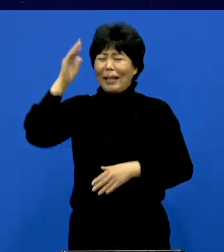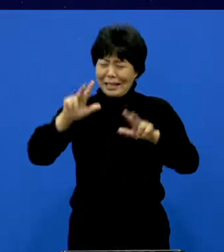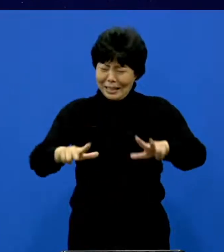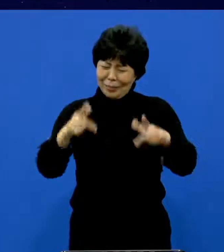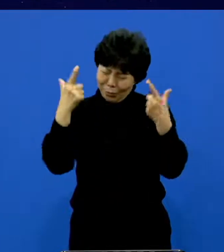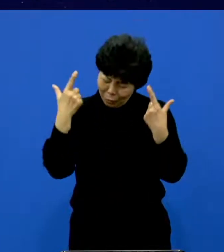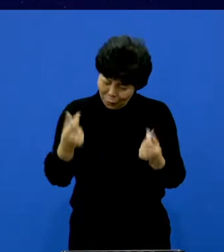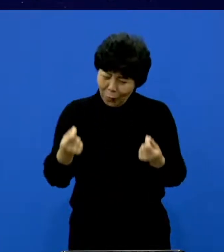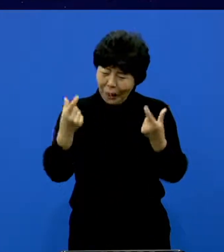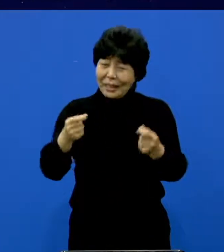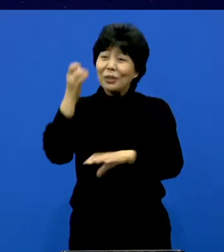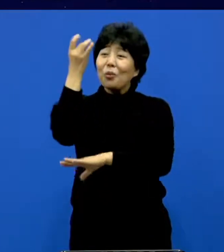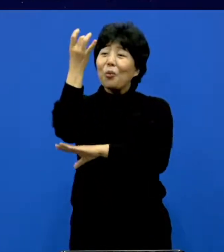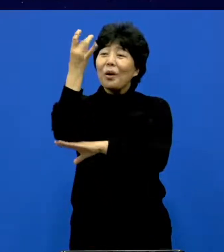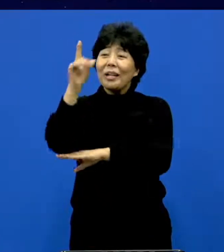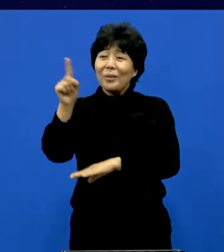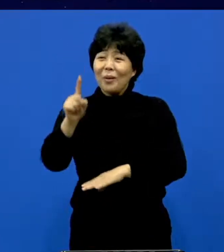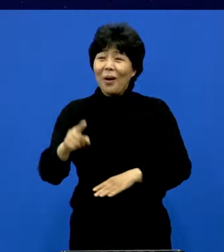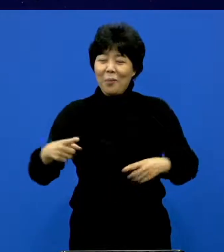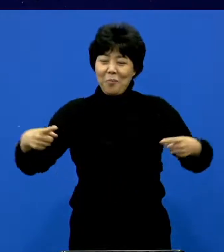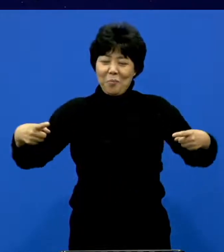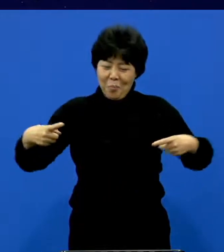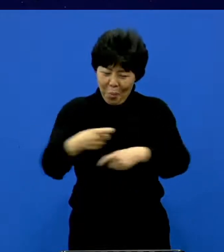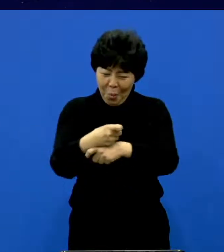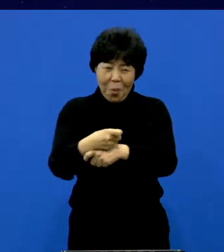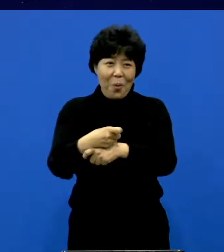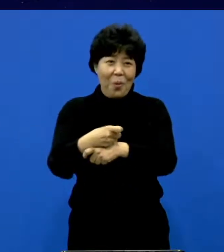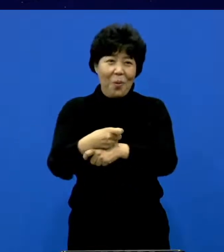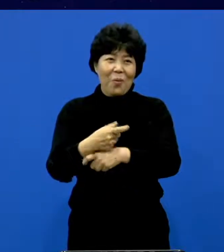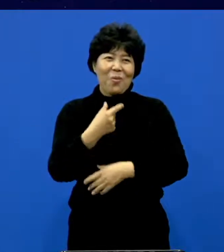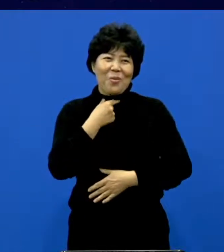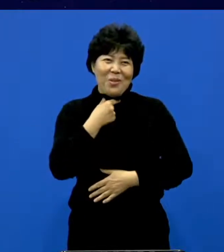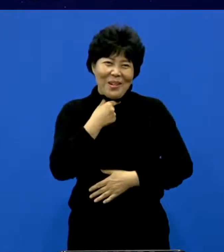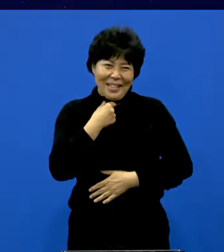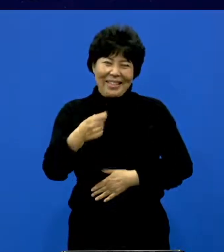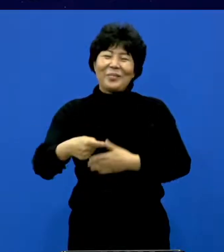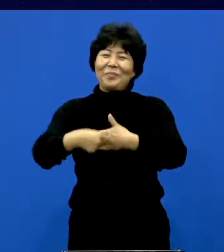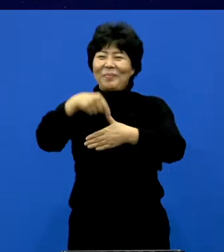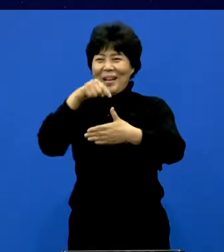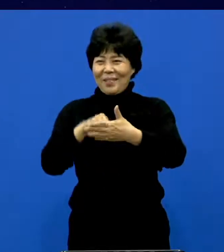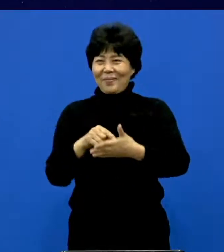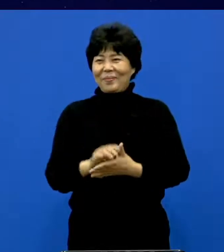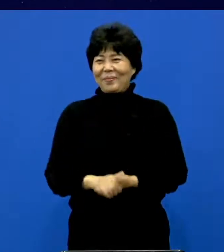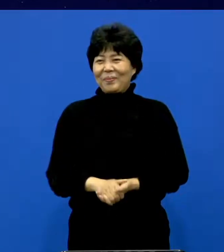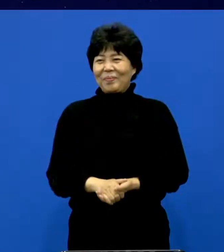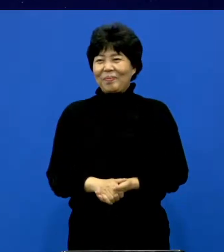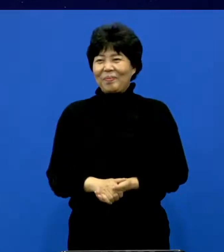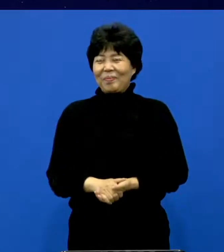원리가 있는데, 이게 뭐냐면 보복의 원리입니다. 보복의 원리. 대갚아주는 원리.